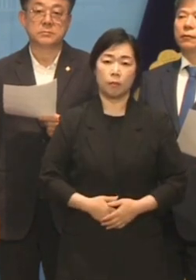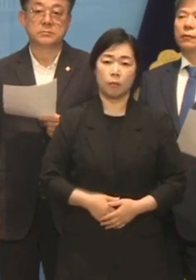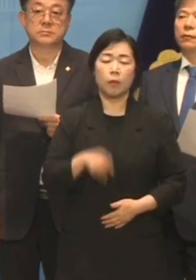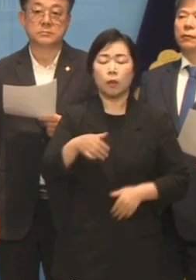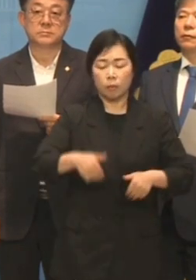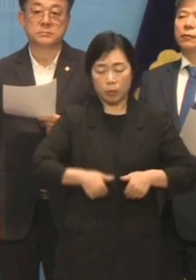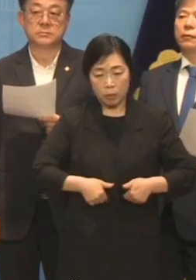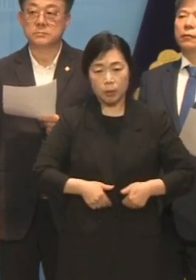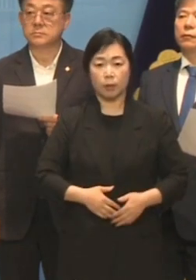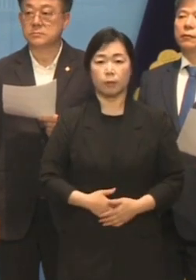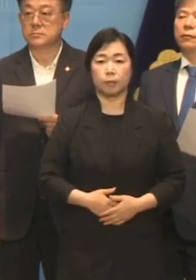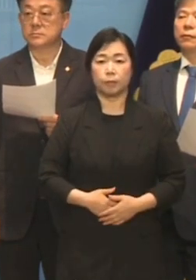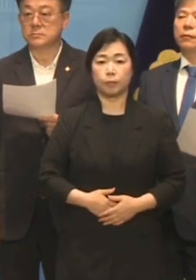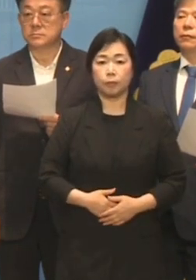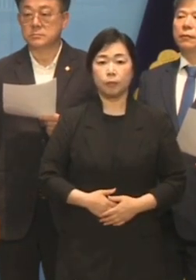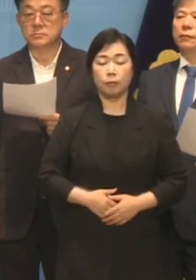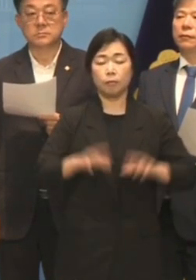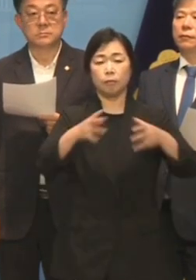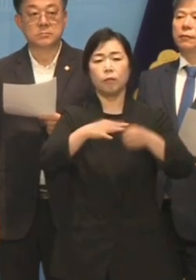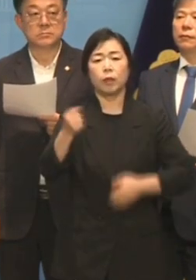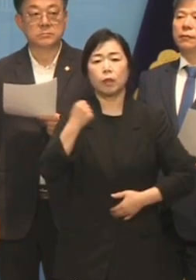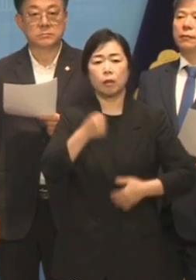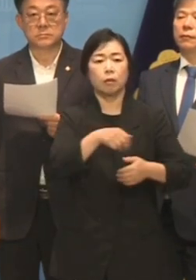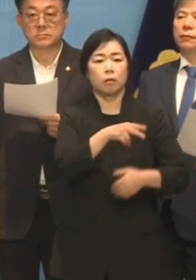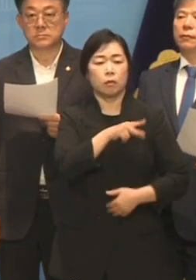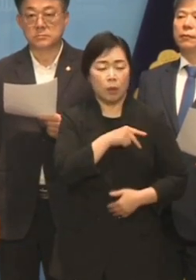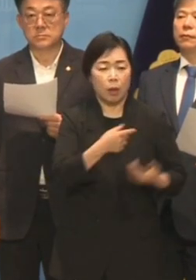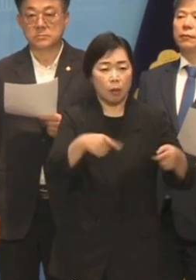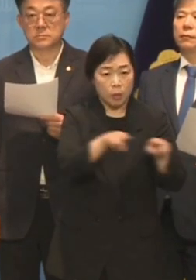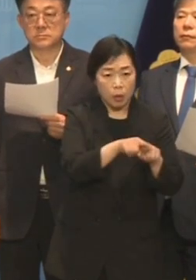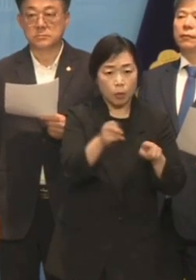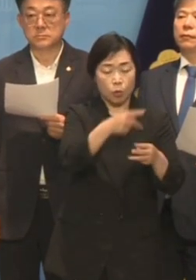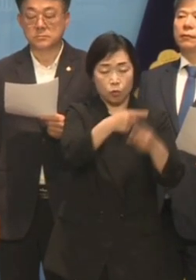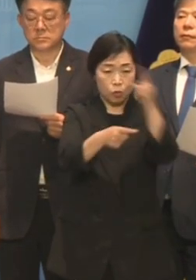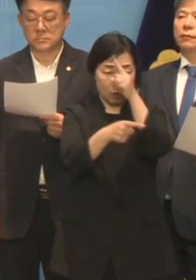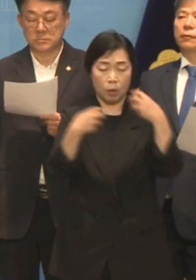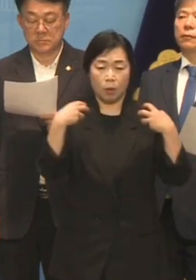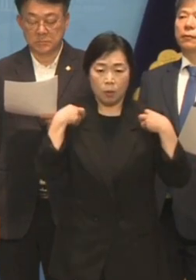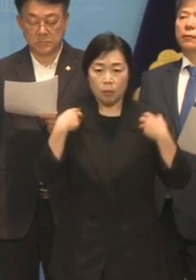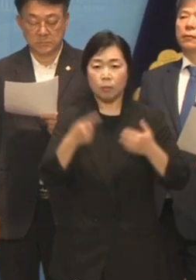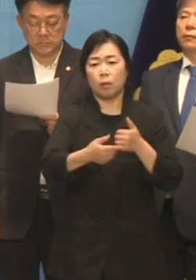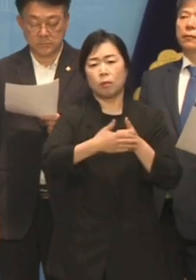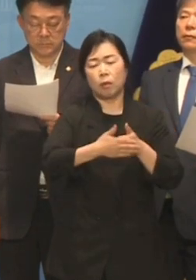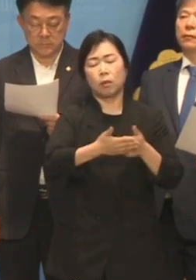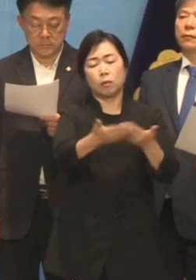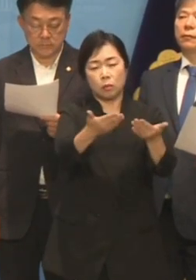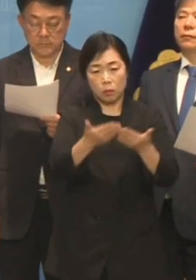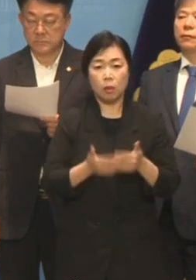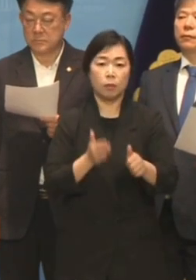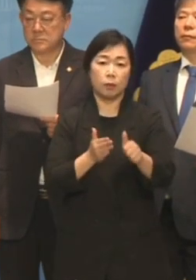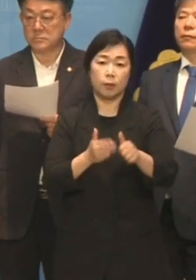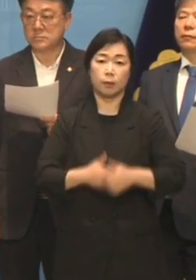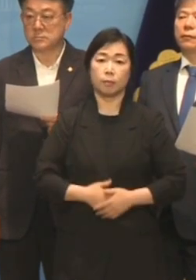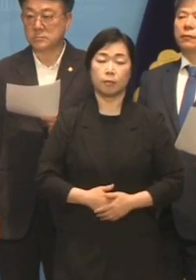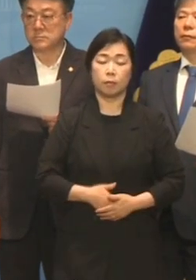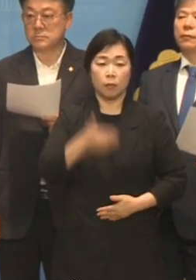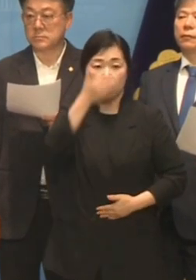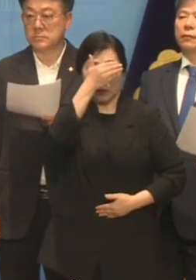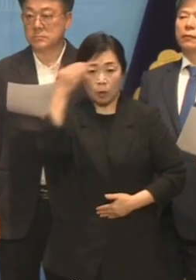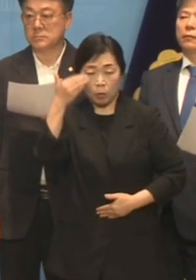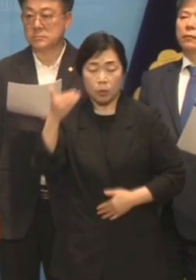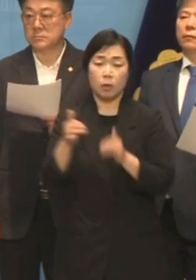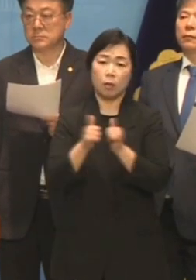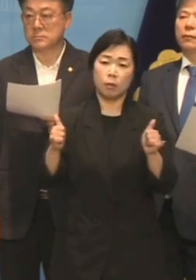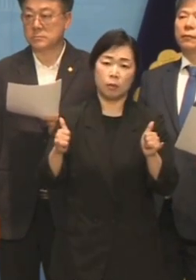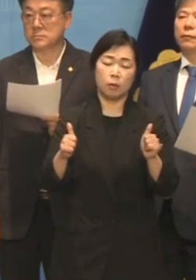특별법도 필요합니다. 국민의힘 의원님들과 윤석열 정부에서 많이 도와주시기 바라겠습니다. 젊은